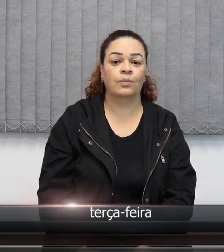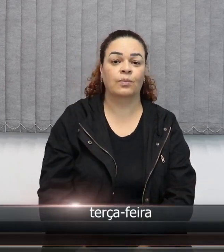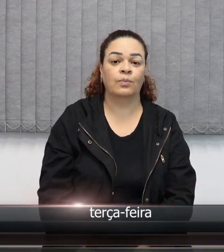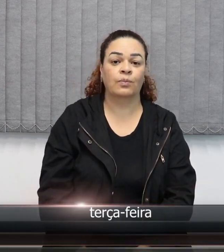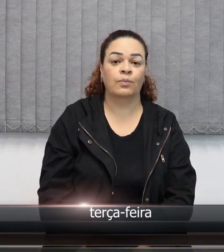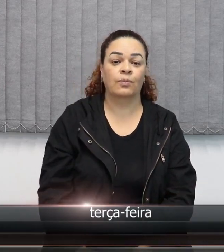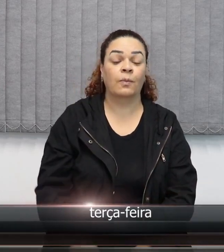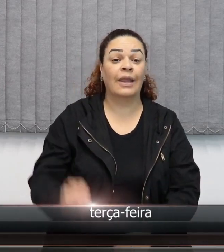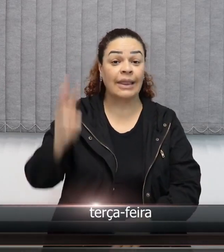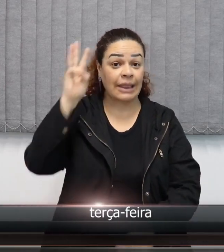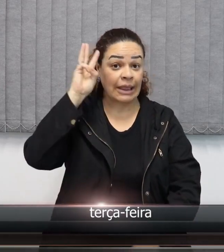terça-feira,